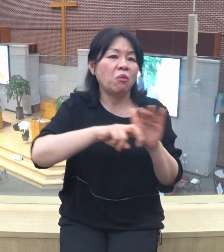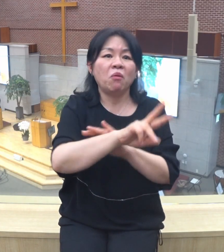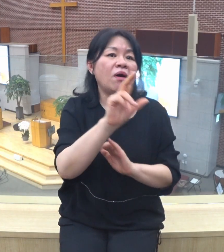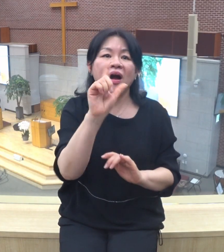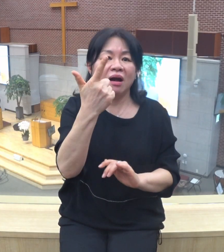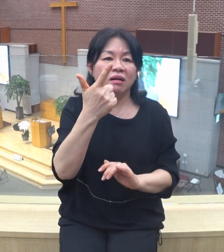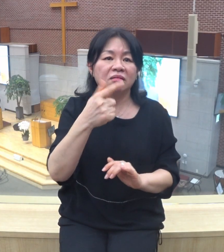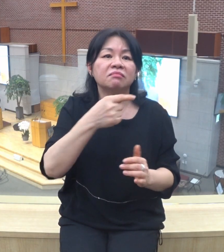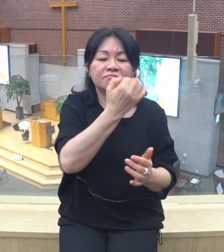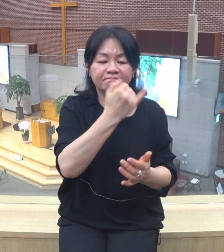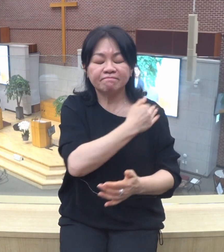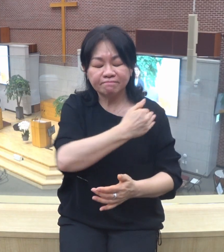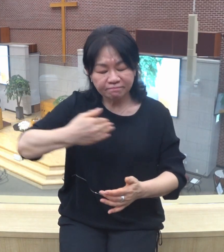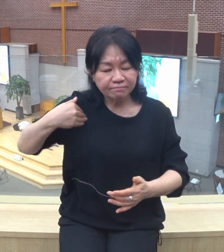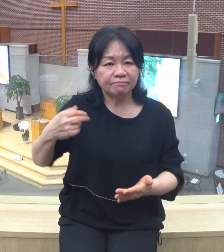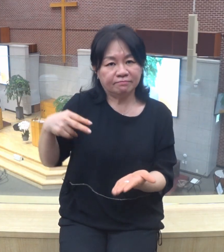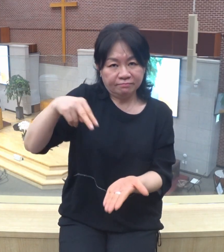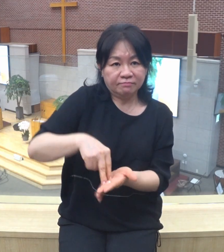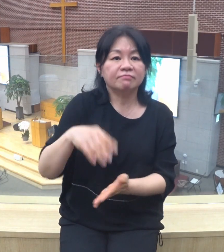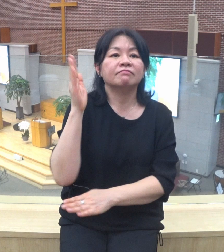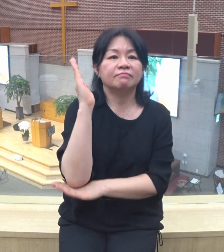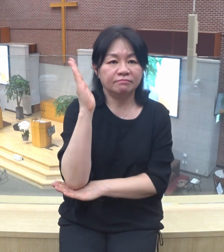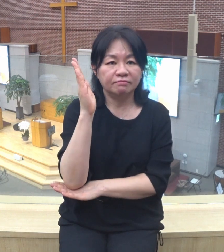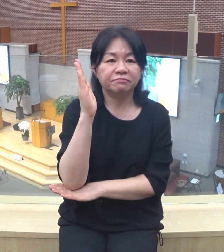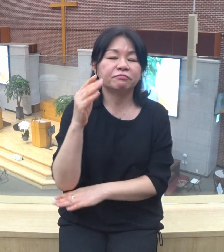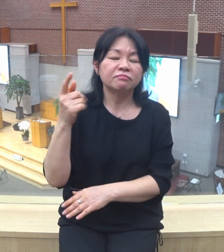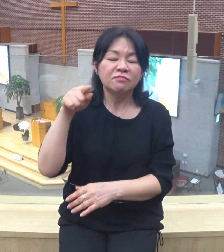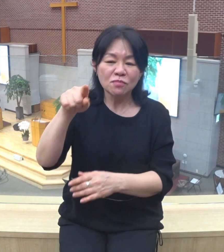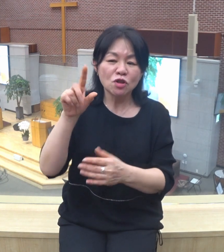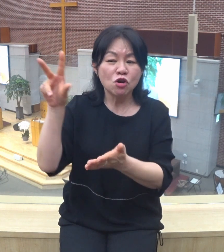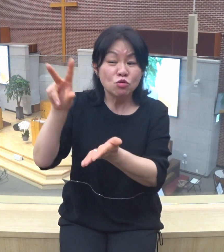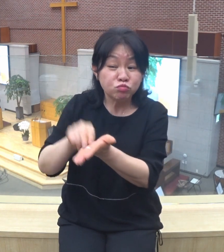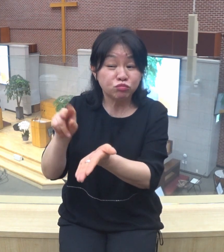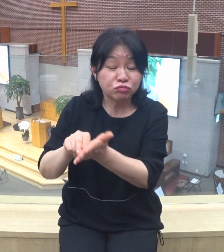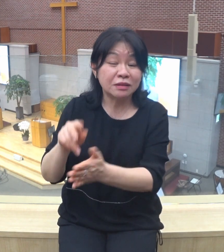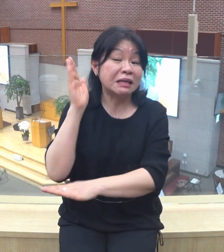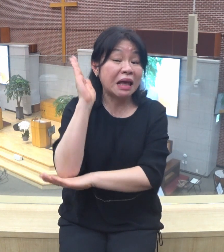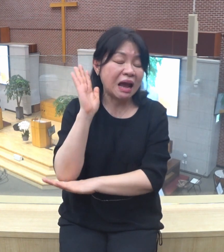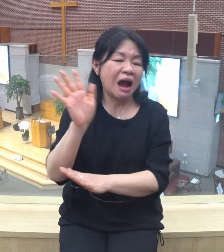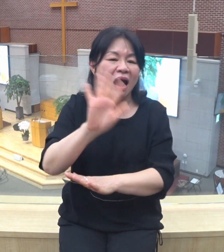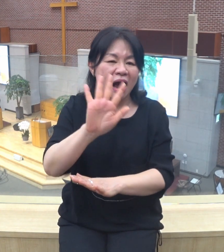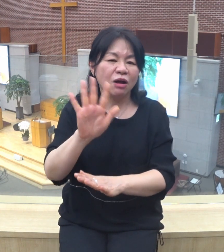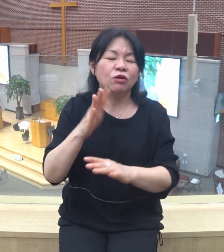궁금했습니다. 그런데 표절에 대해서 이런 반응도 없이 그 강의가 진행되었습니다.